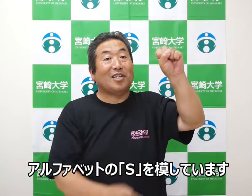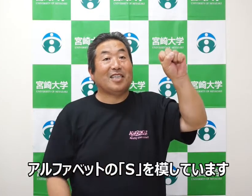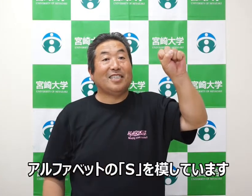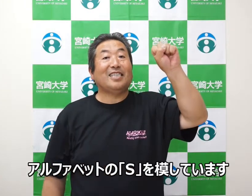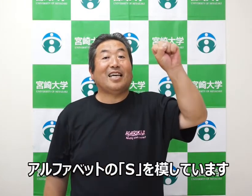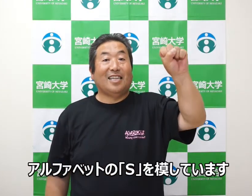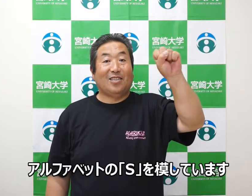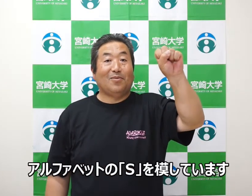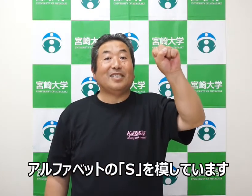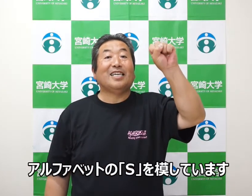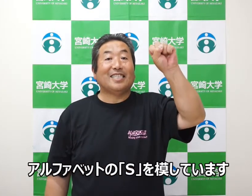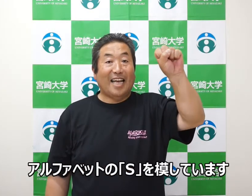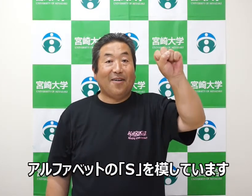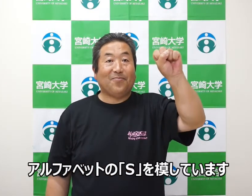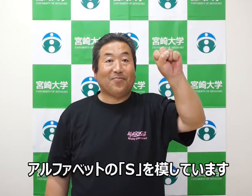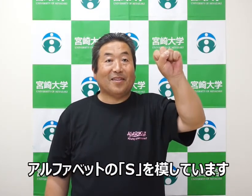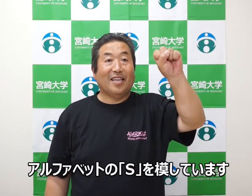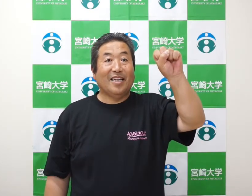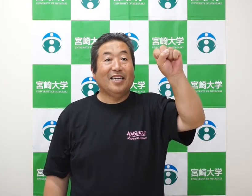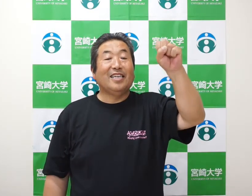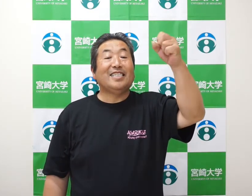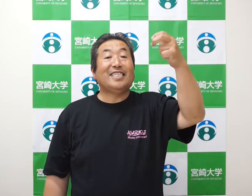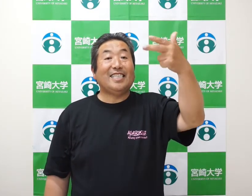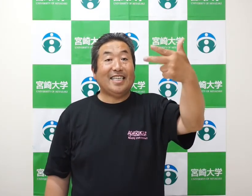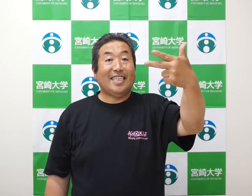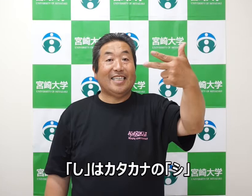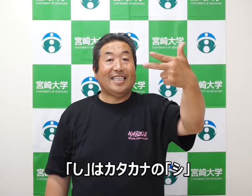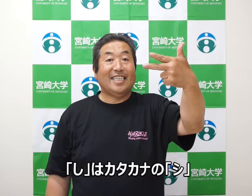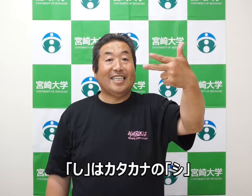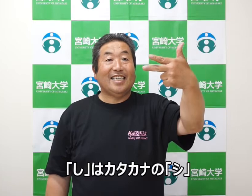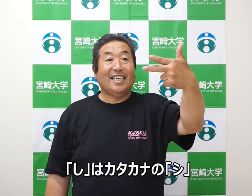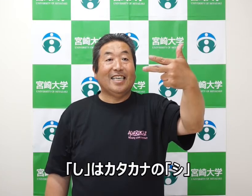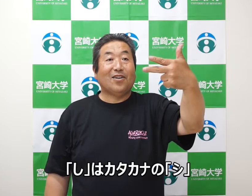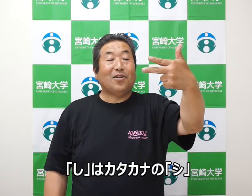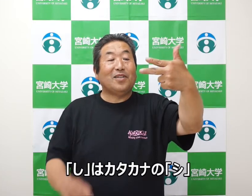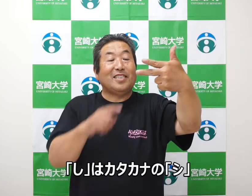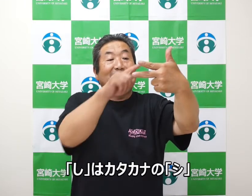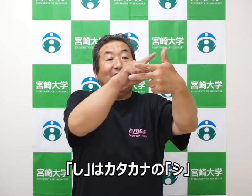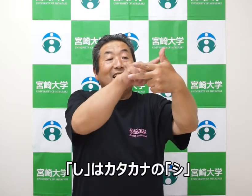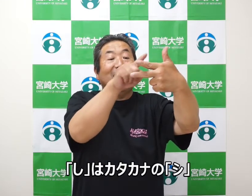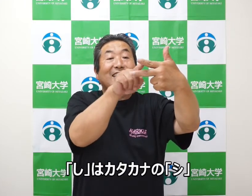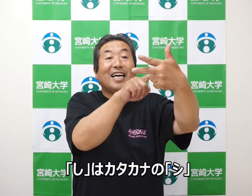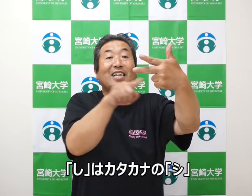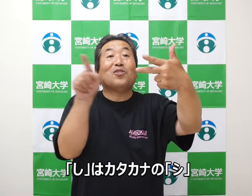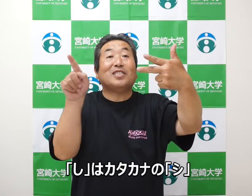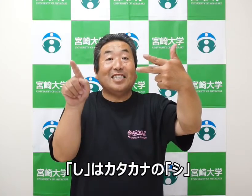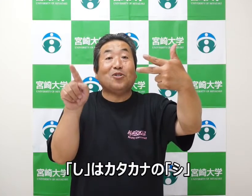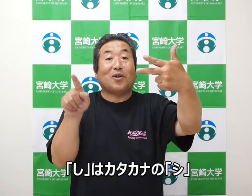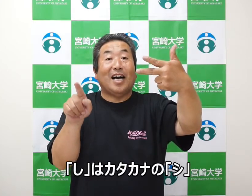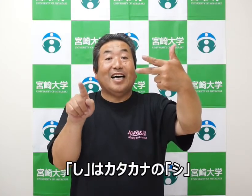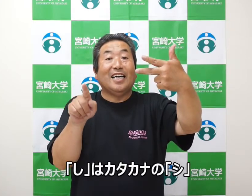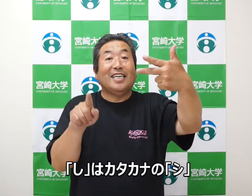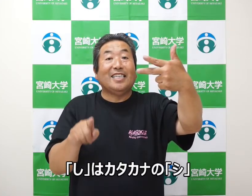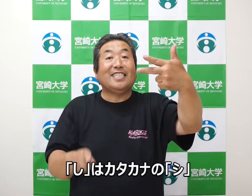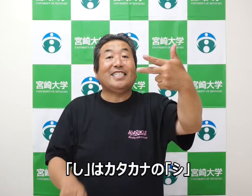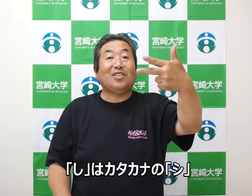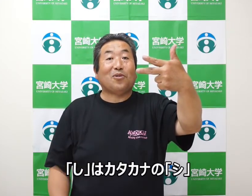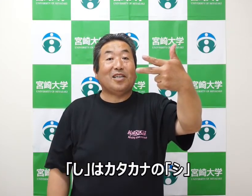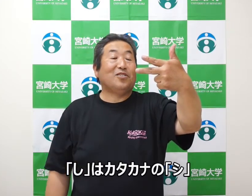形で差になっています。さ。し。これはですね、カタカナのしとか、しちとかいうあり